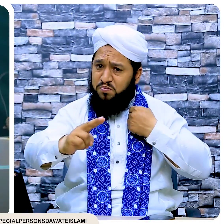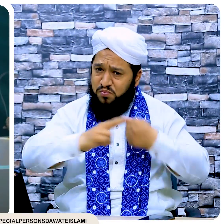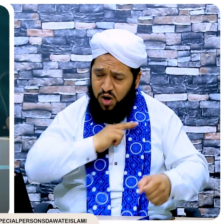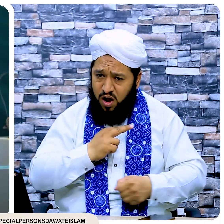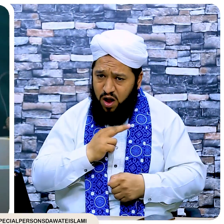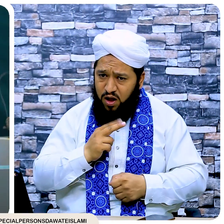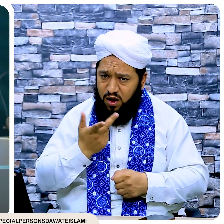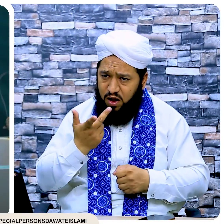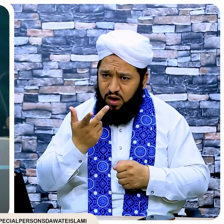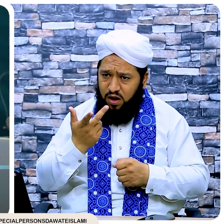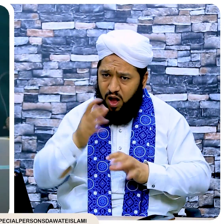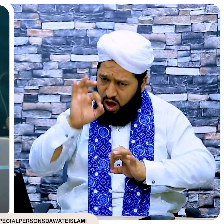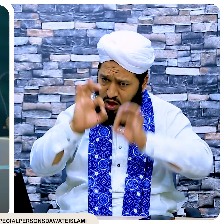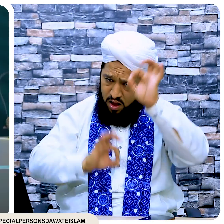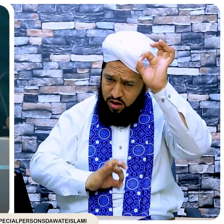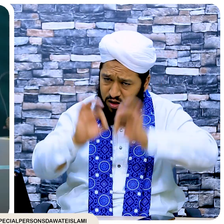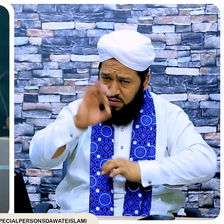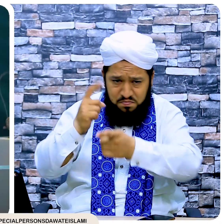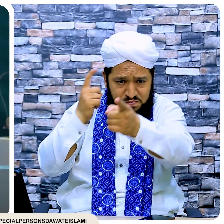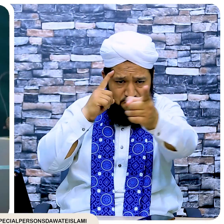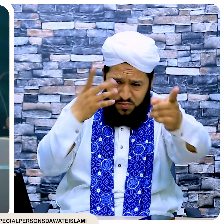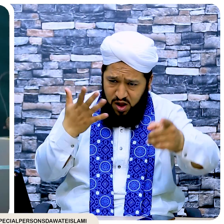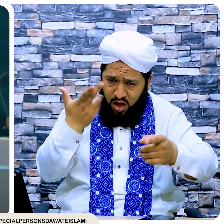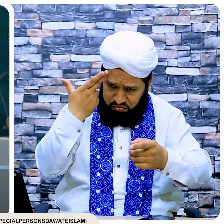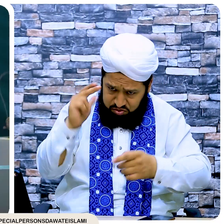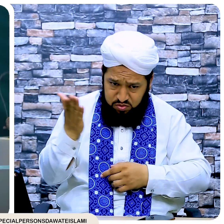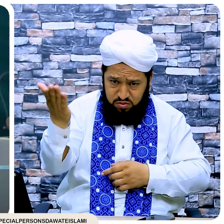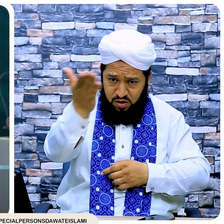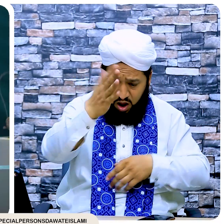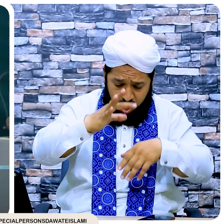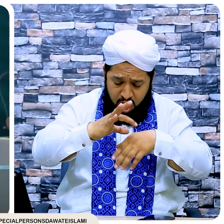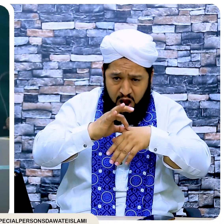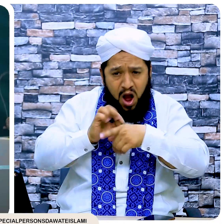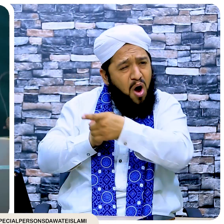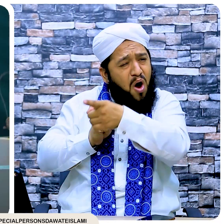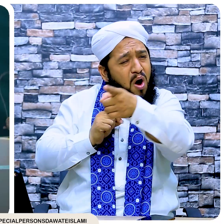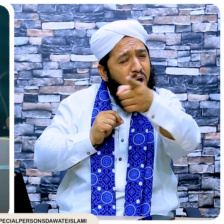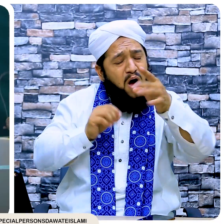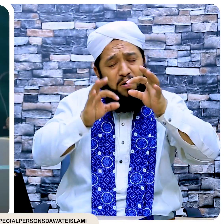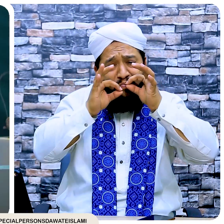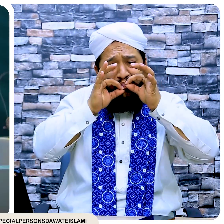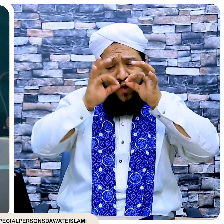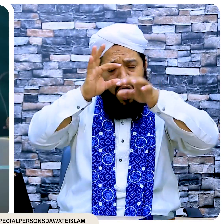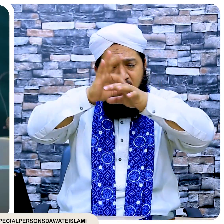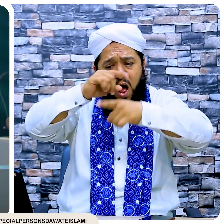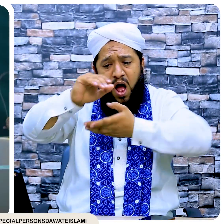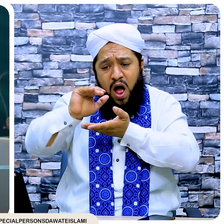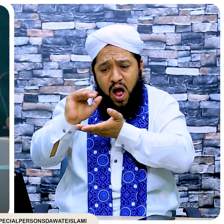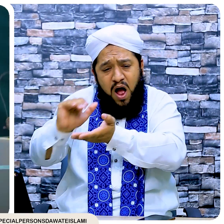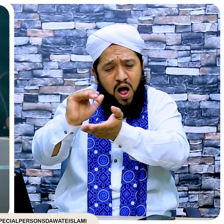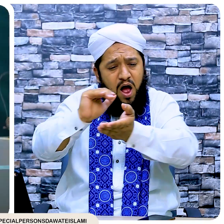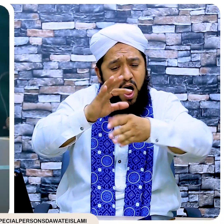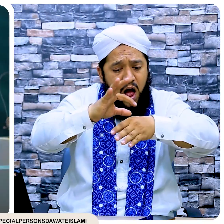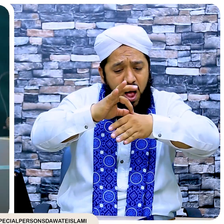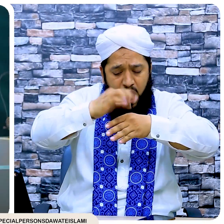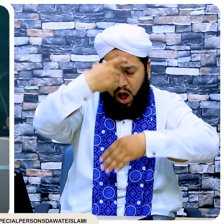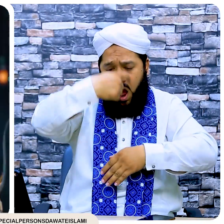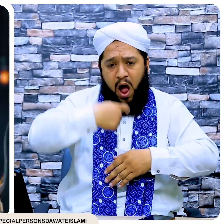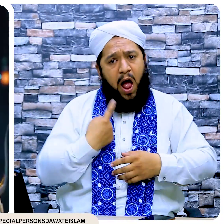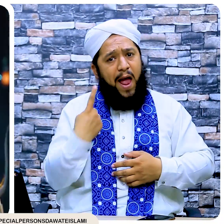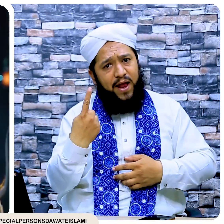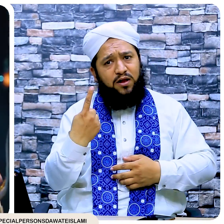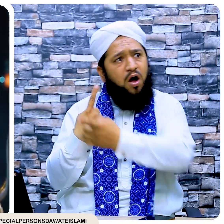سے روکنے کے لیے کافی نہیں؟ خدا کی قسم میرے سوا روئے زمین پر کسی نبی کا کوئی نواسہ باقی نہیں